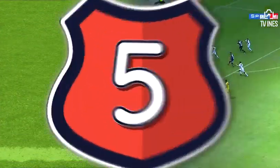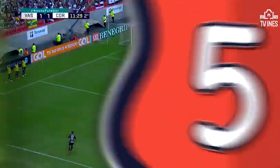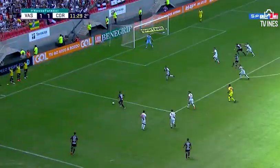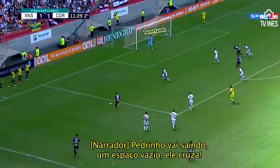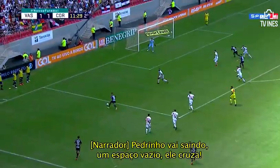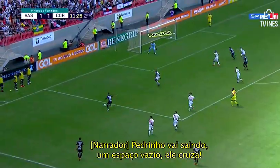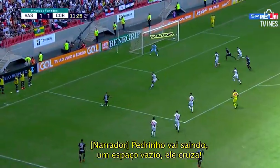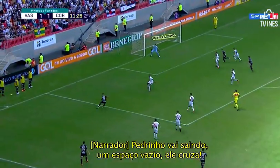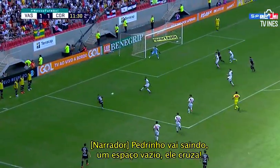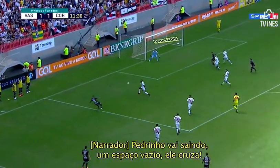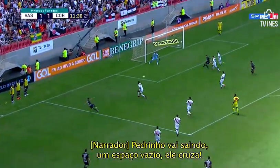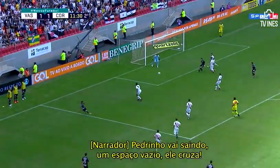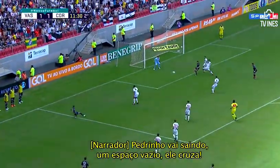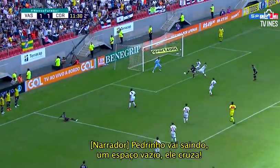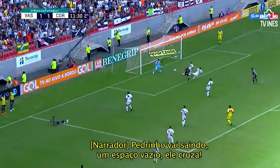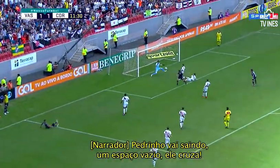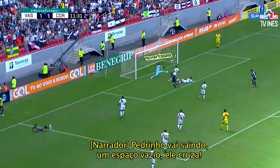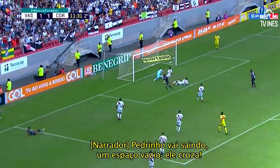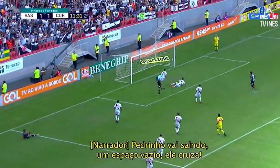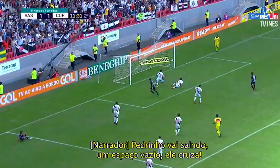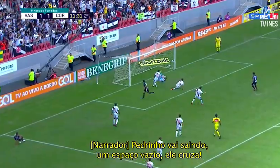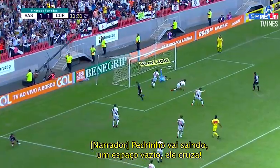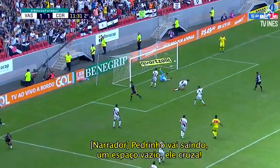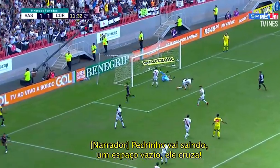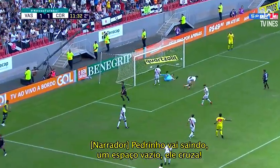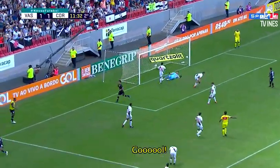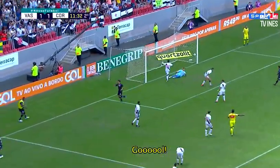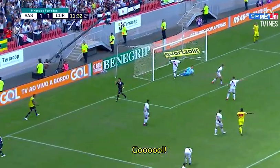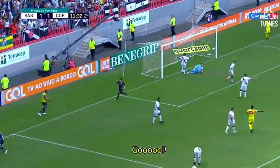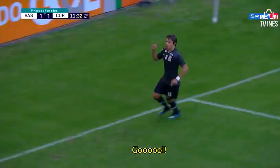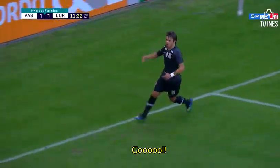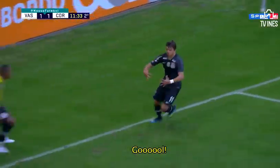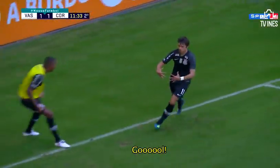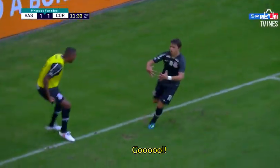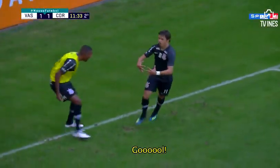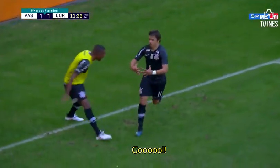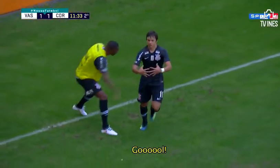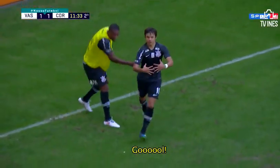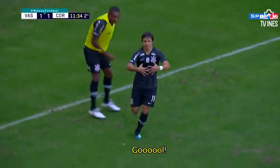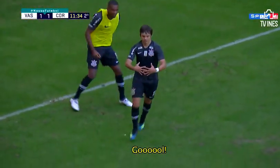O Pedrinho vai sair no espaço vazio, ele cruza! Gol!